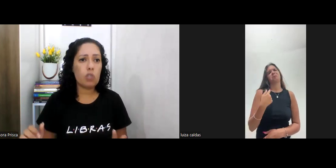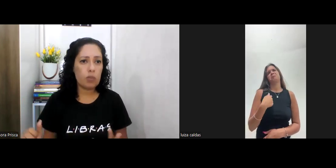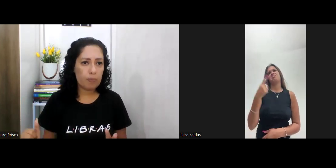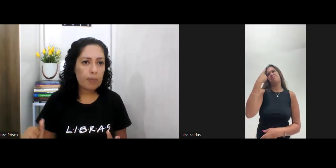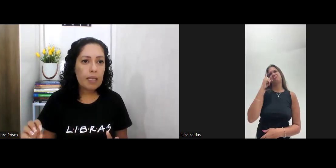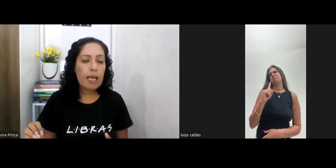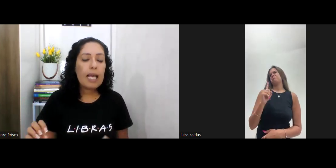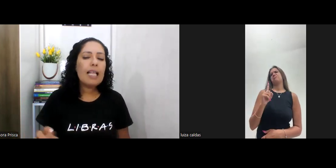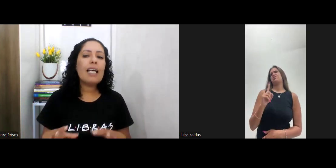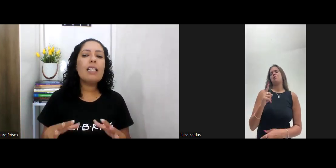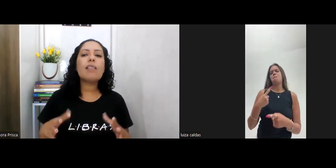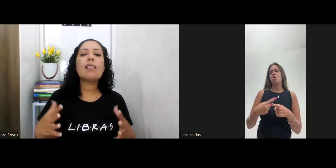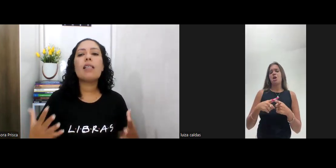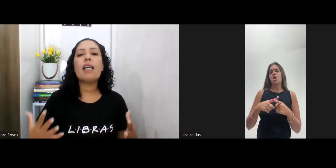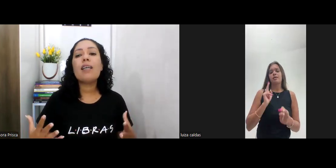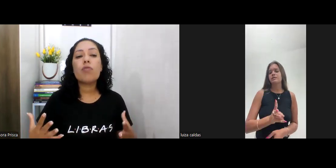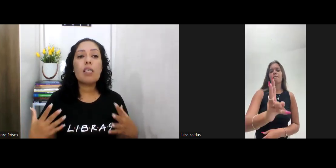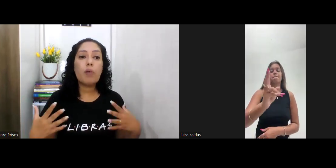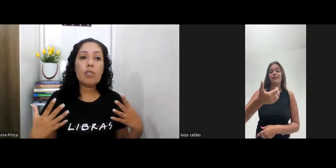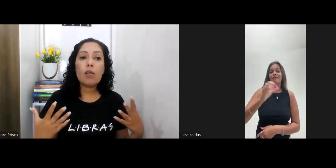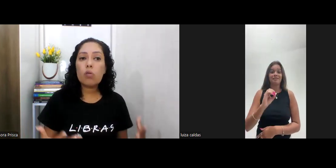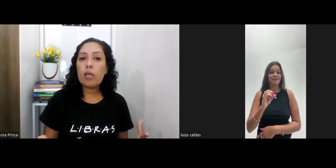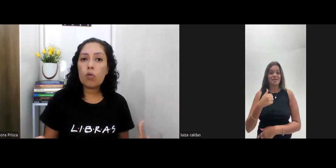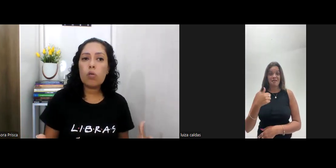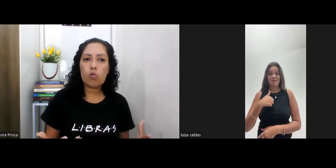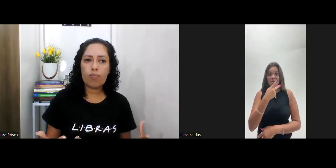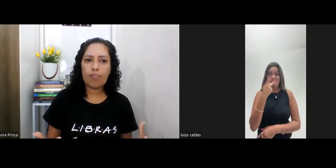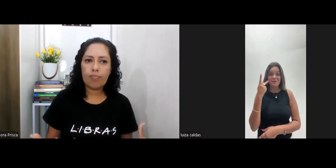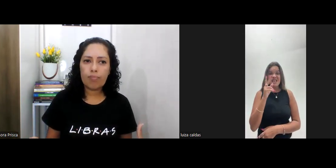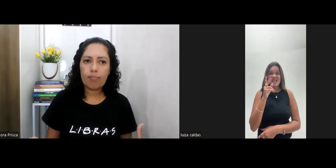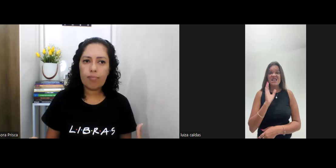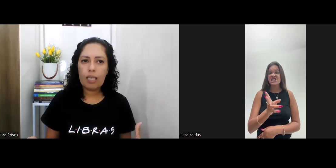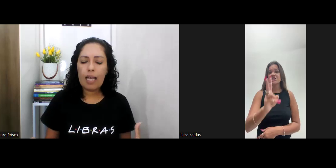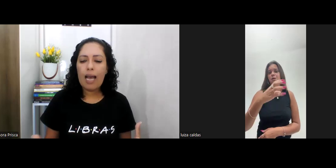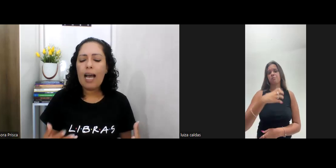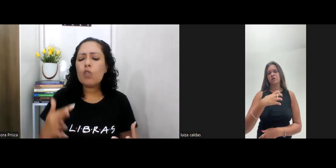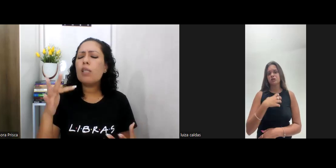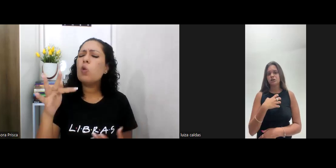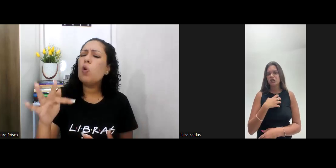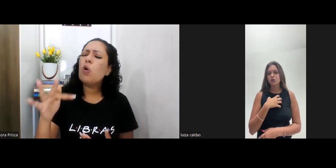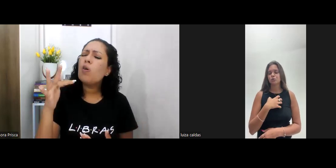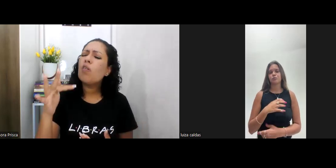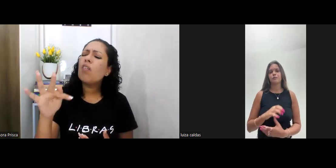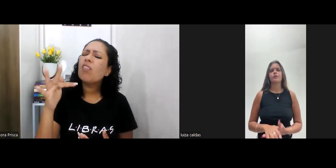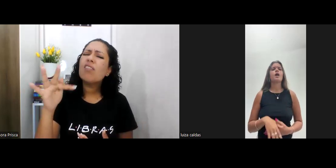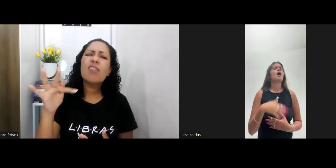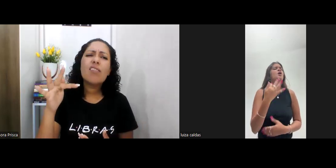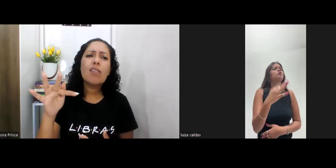sempre é 10. Na língua de sinais, você pode usar um outro recurso. A sua dor,